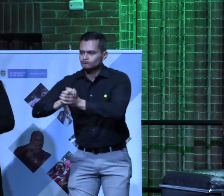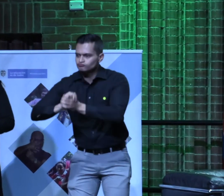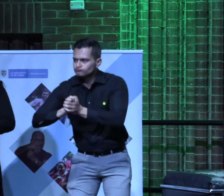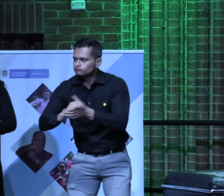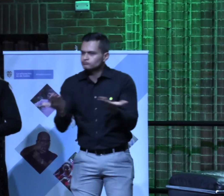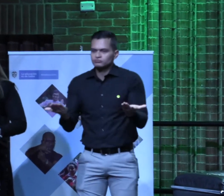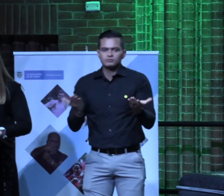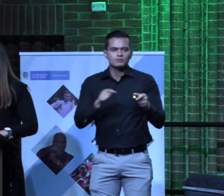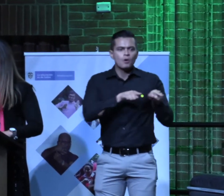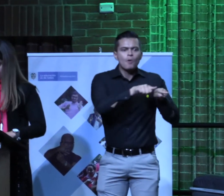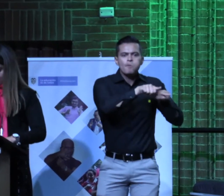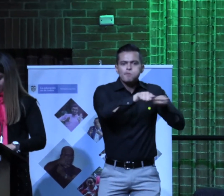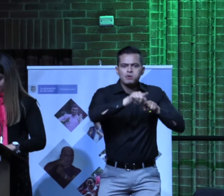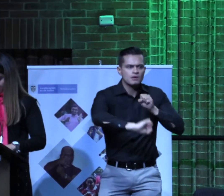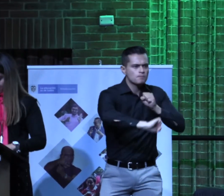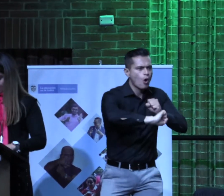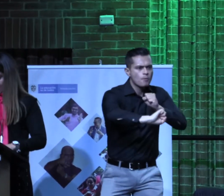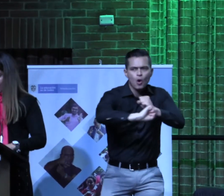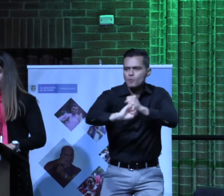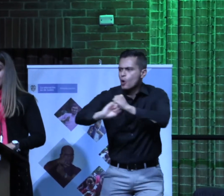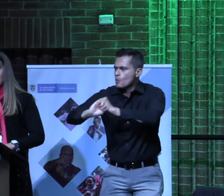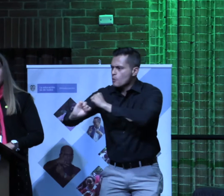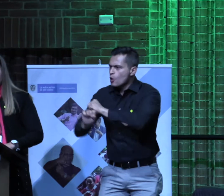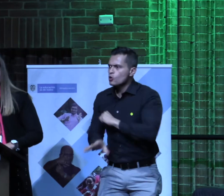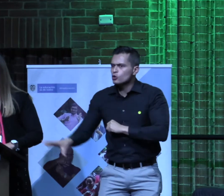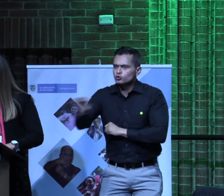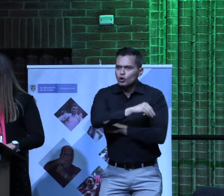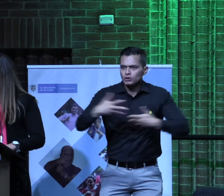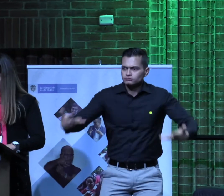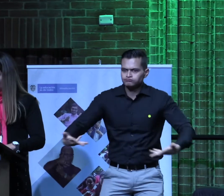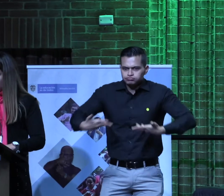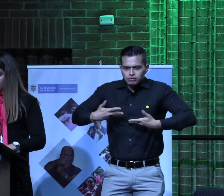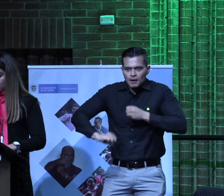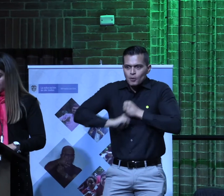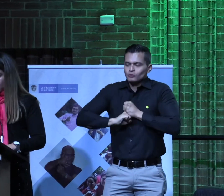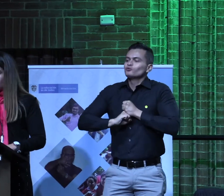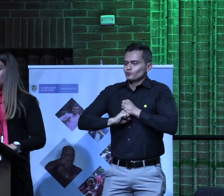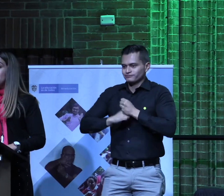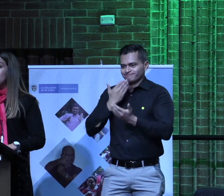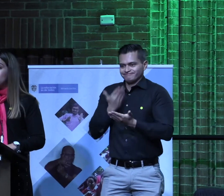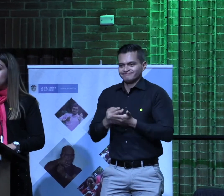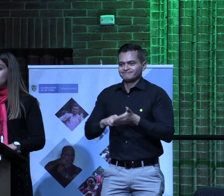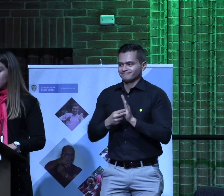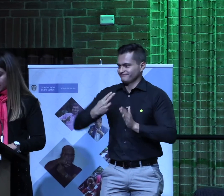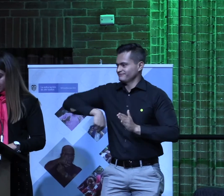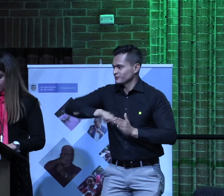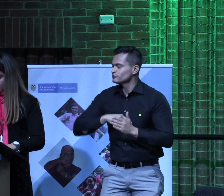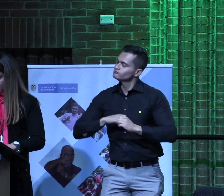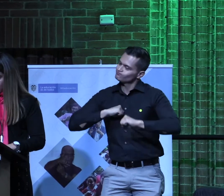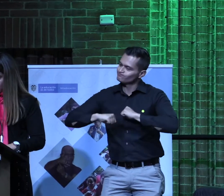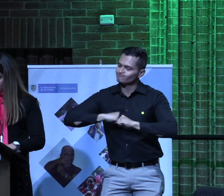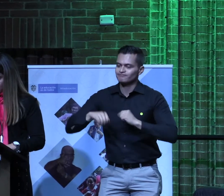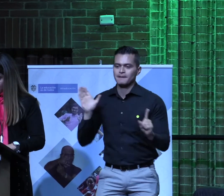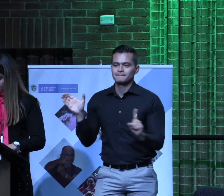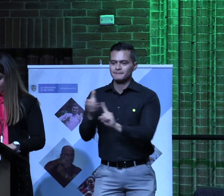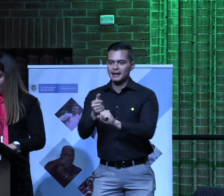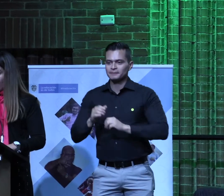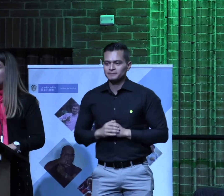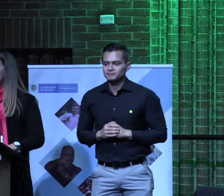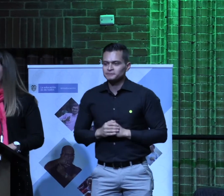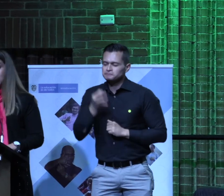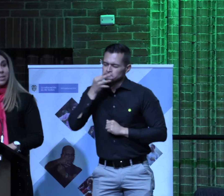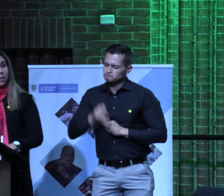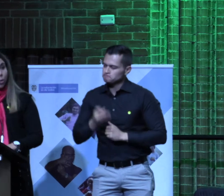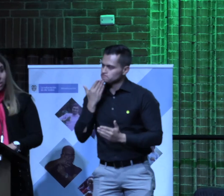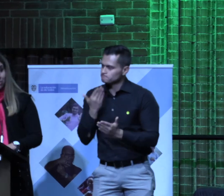Esto no hubiera sido posible sin ustedes. Así que quiero manifestarles primero mi reconocimiento y mi profundo agradecimiento